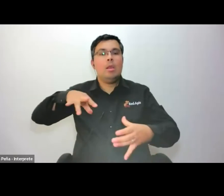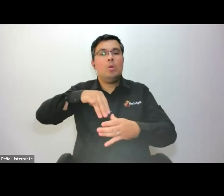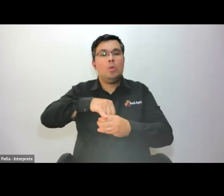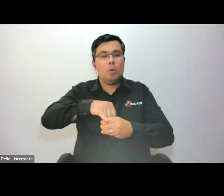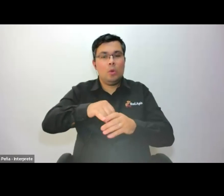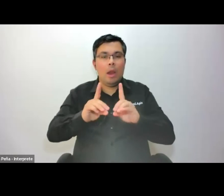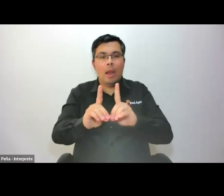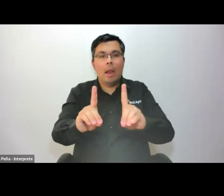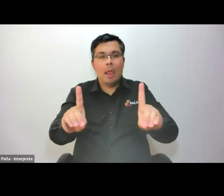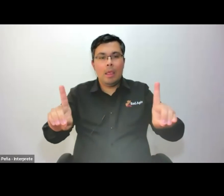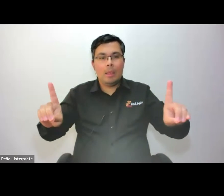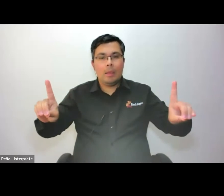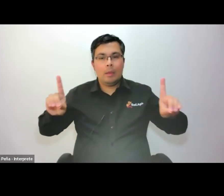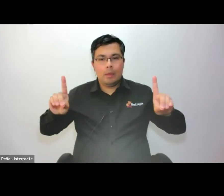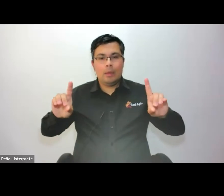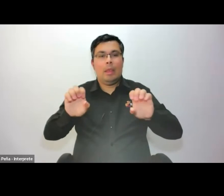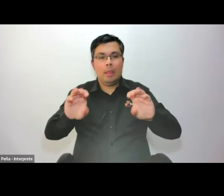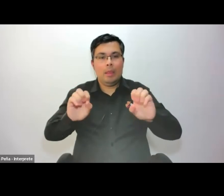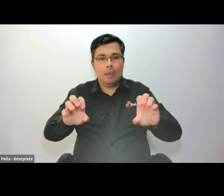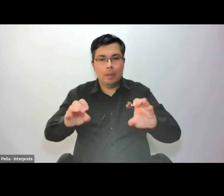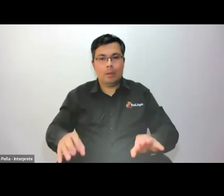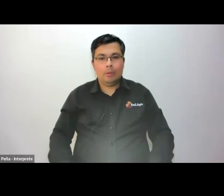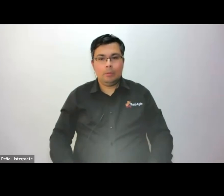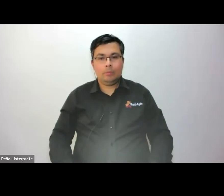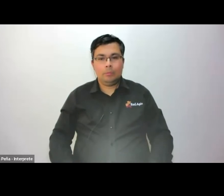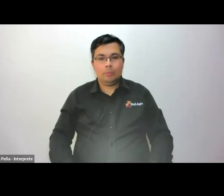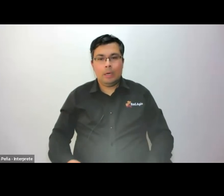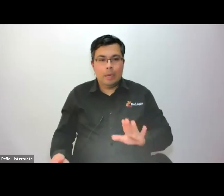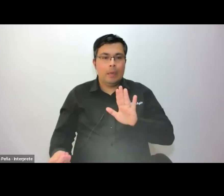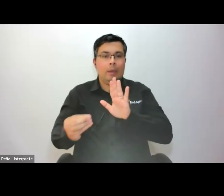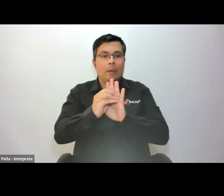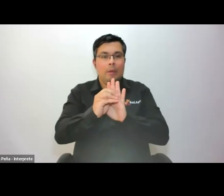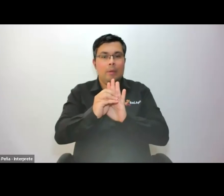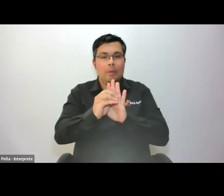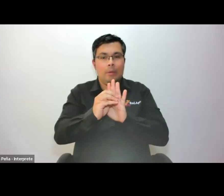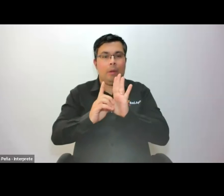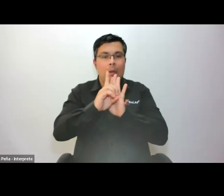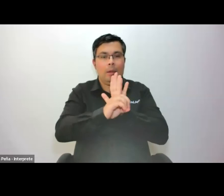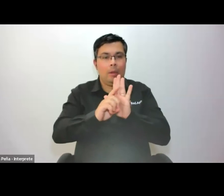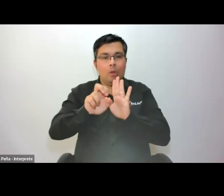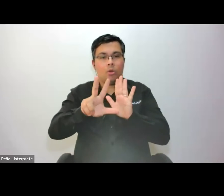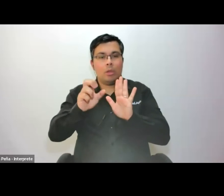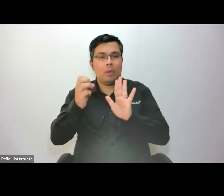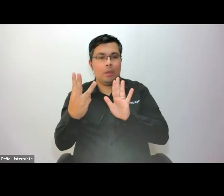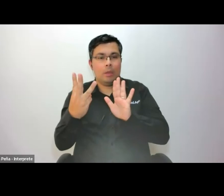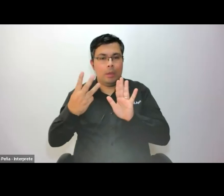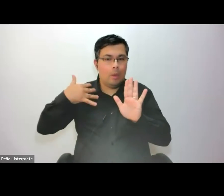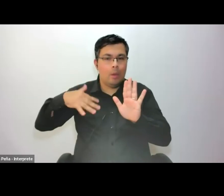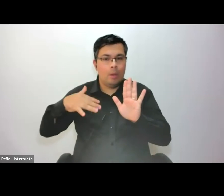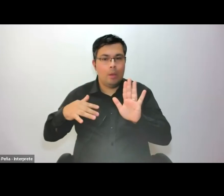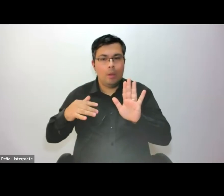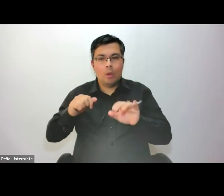de la enseñanza, que está consagrado en nuestro decreto 83, es fundamental. No es posible hablar